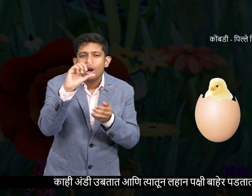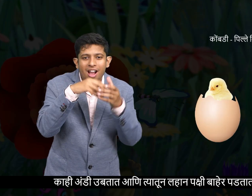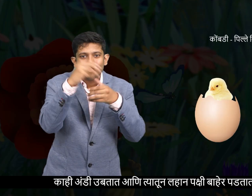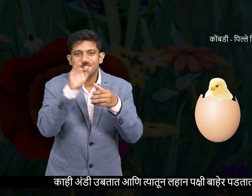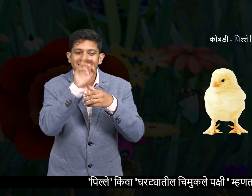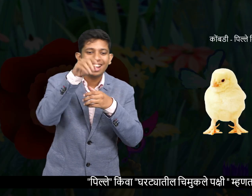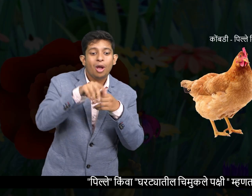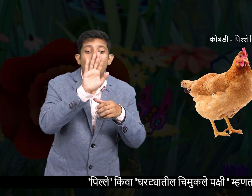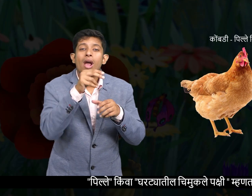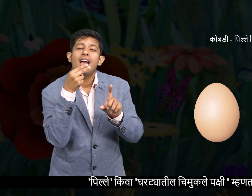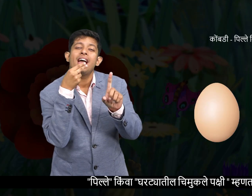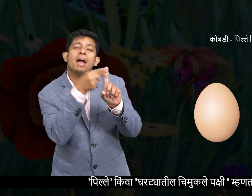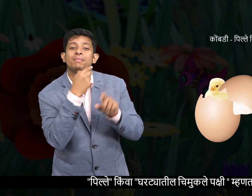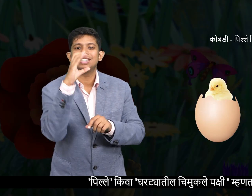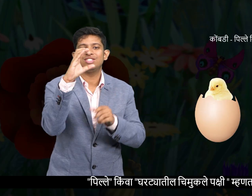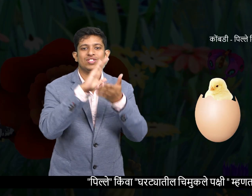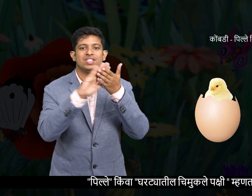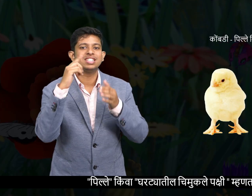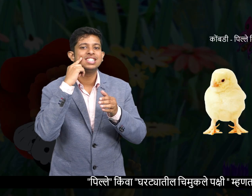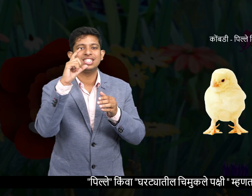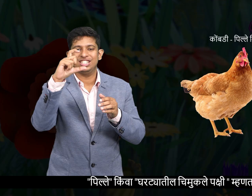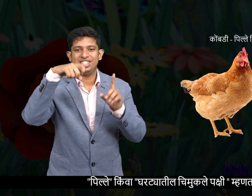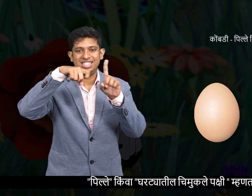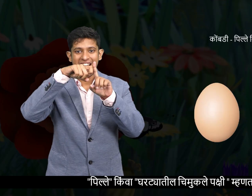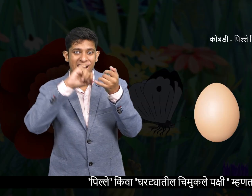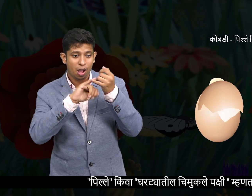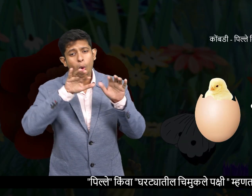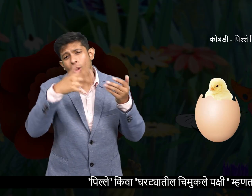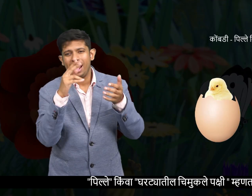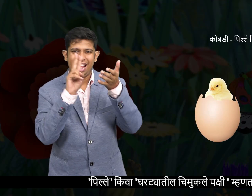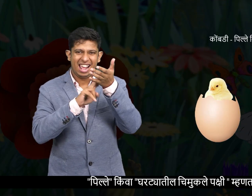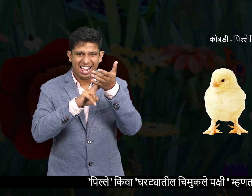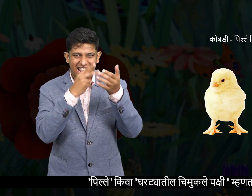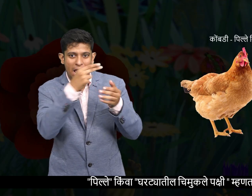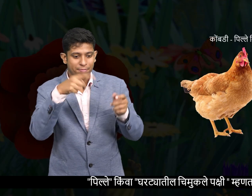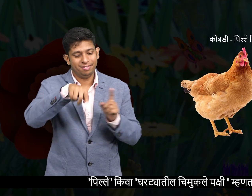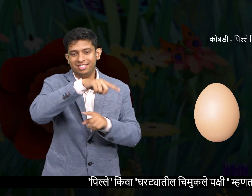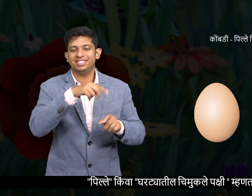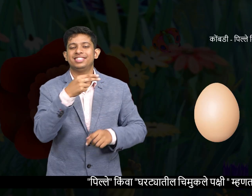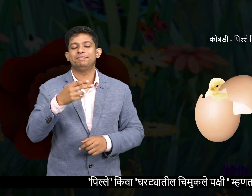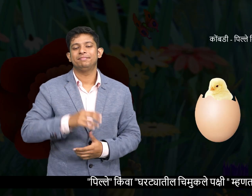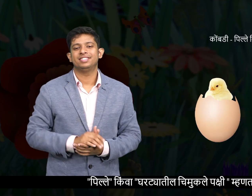त्यांना पिल्ले किंवा घरट्यातील चिमुकले पक्षी म्हणतात.